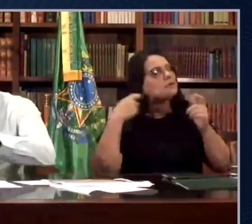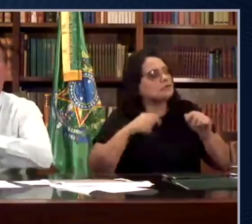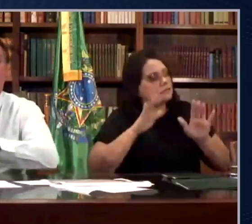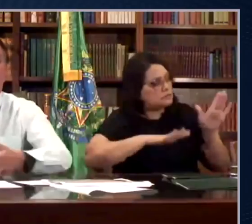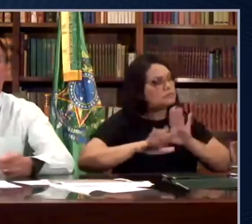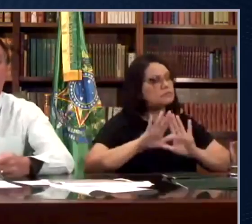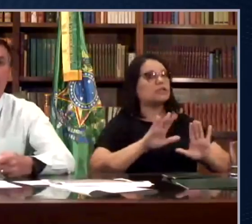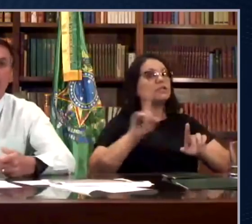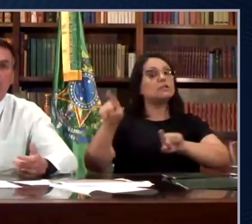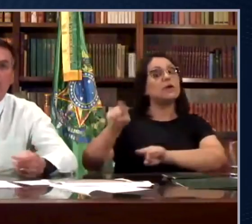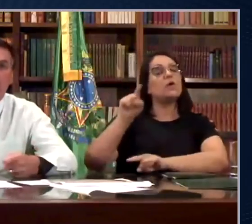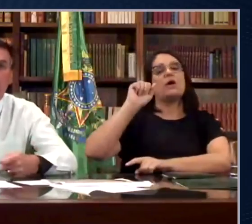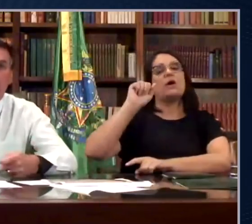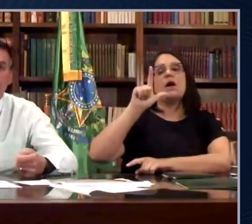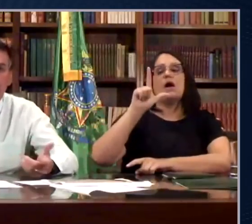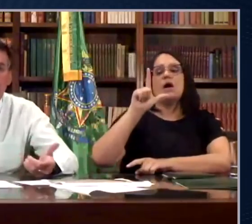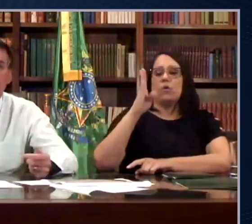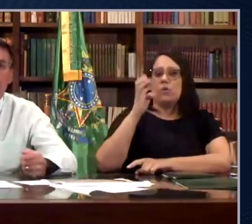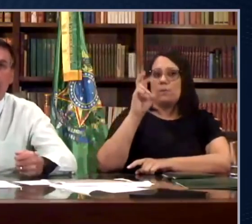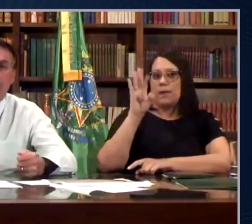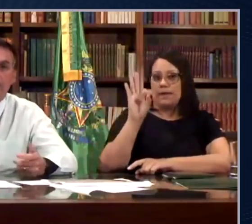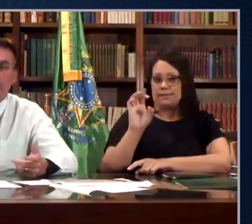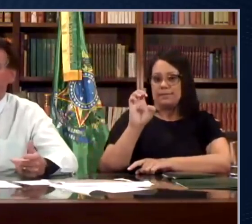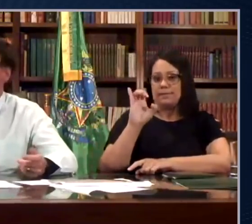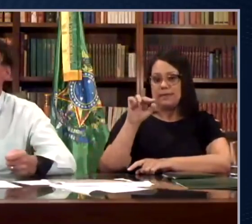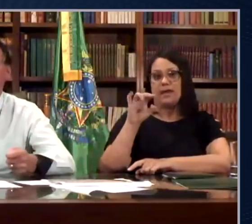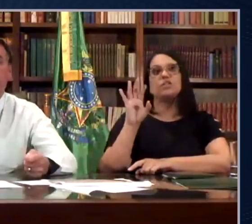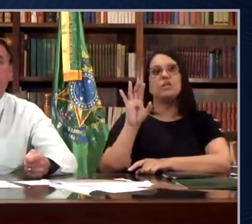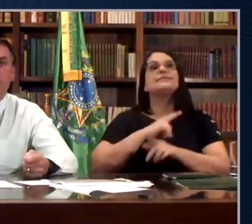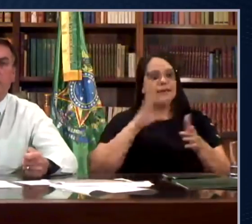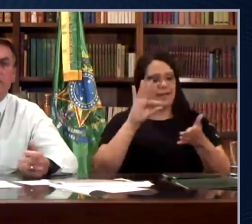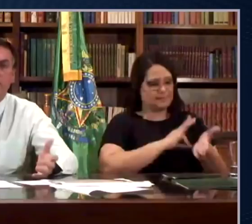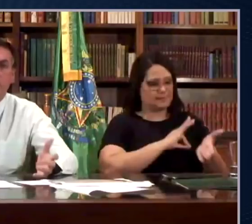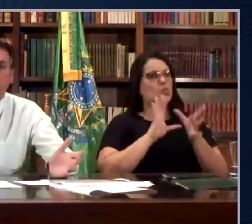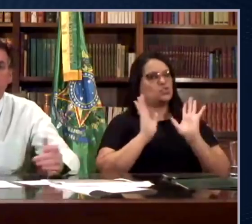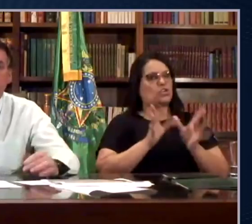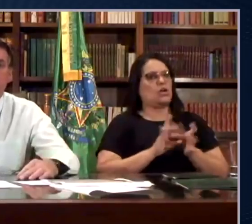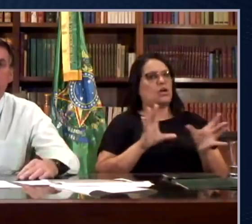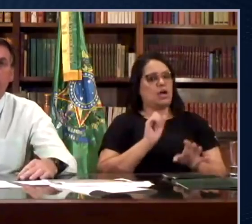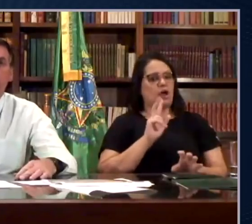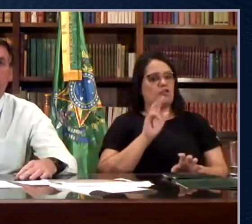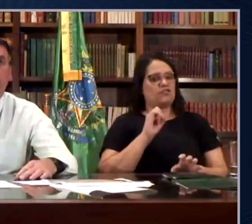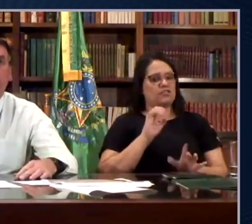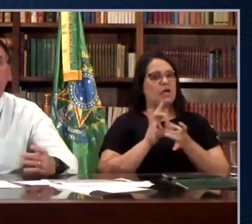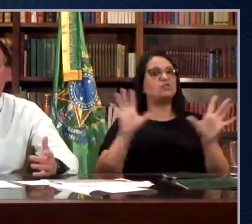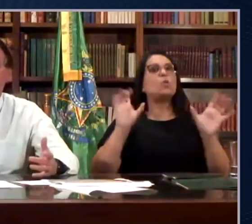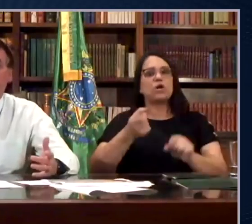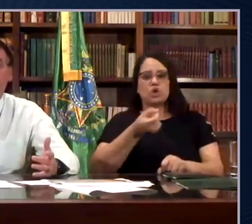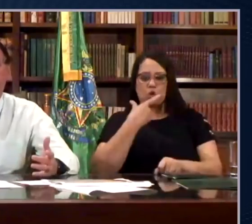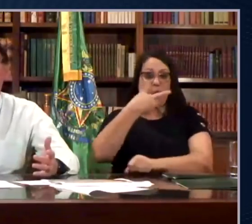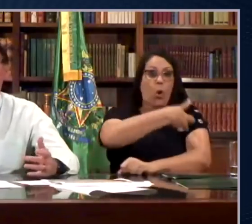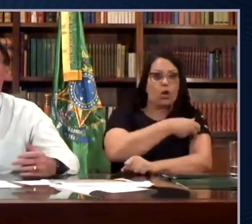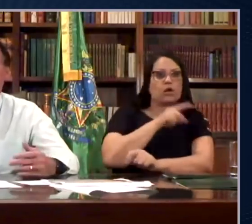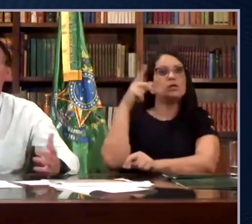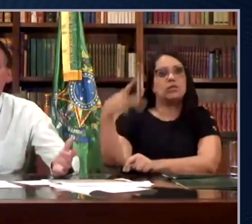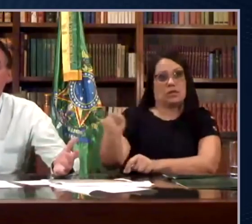desde quinta-feira passada, a aplicar, né, a administrar a cloroquina em seus pacientes. E olha